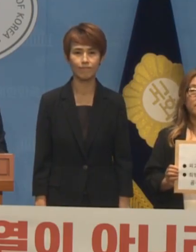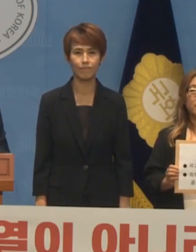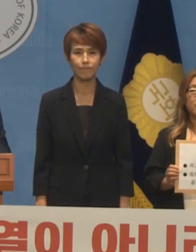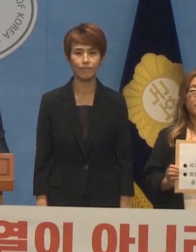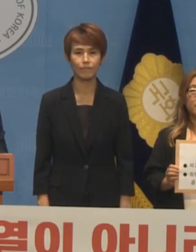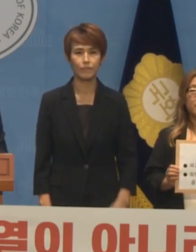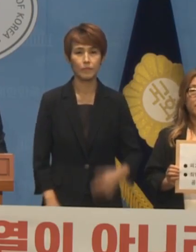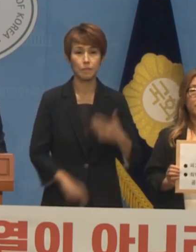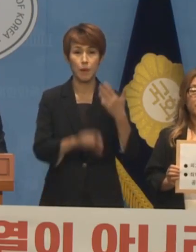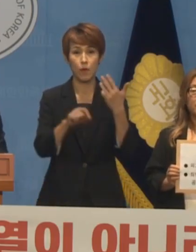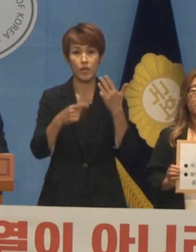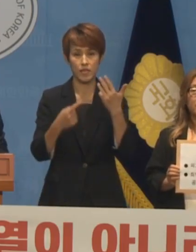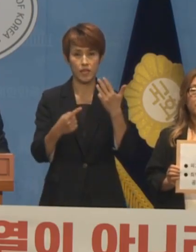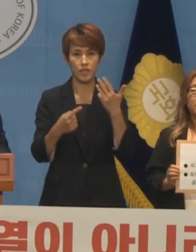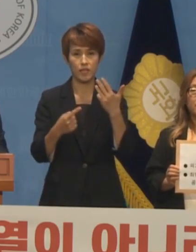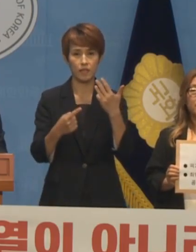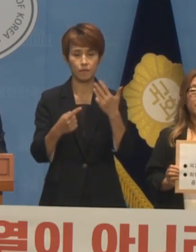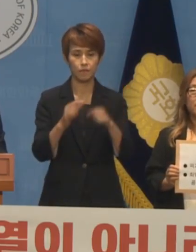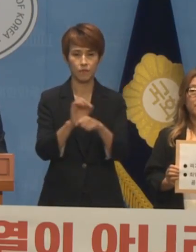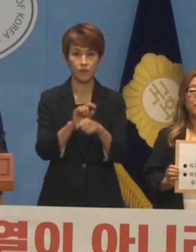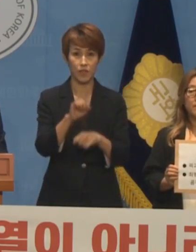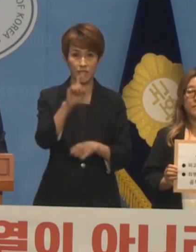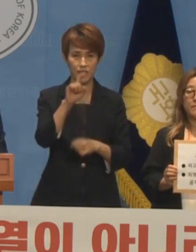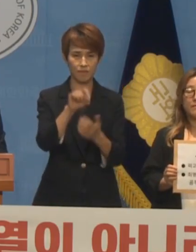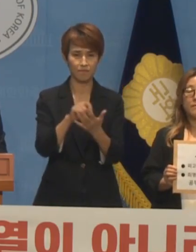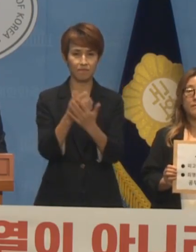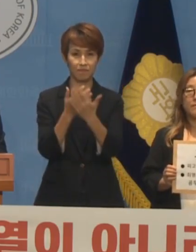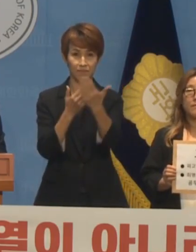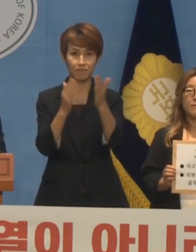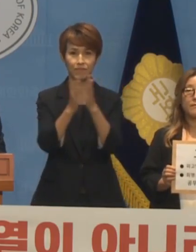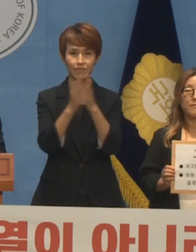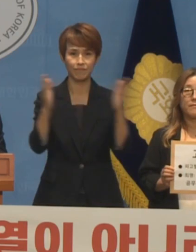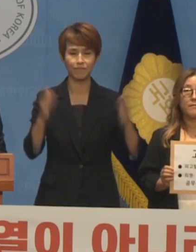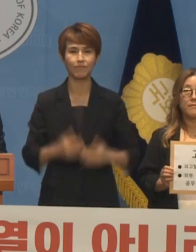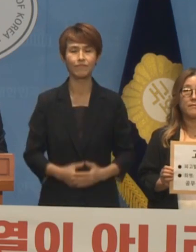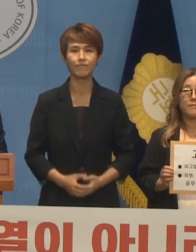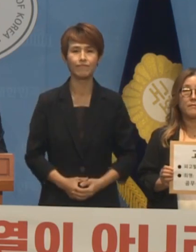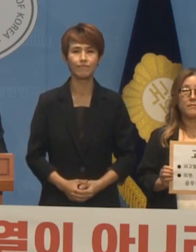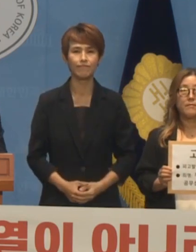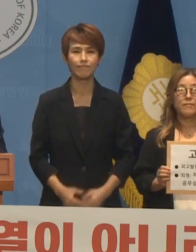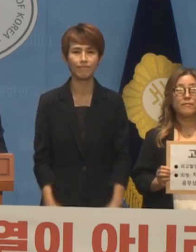(2024년 8월 1일) 오전 11시 기자회견 시작하도록 하겠습니다.